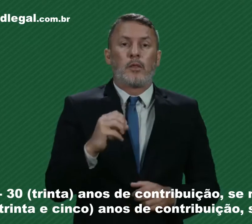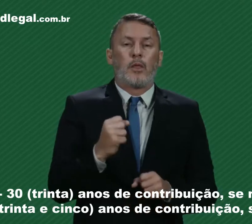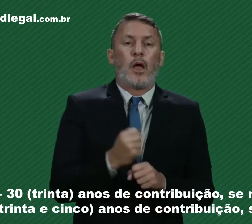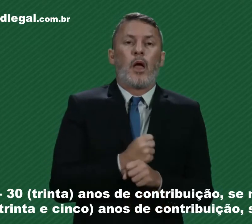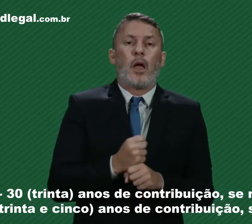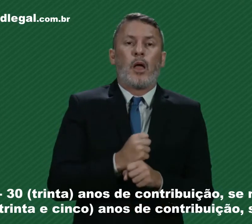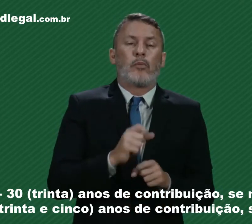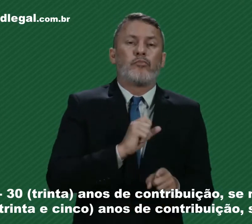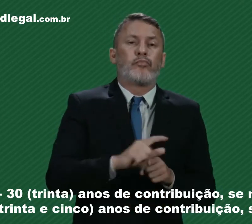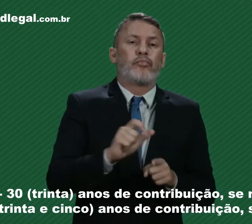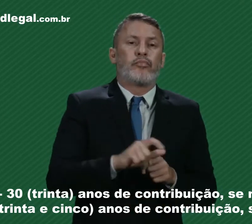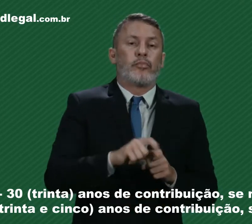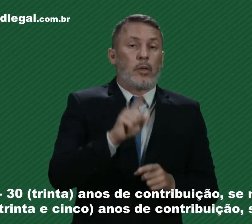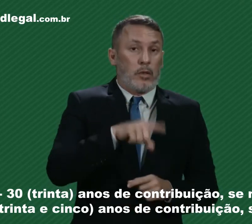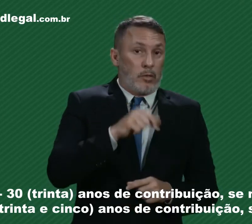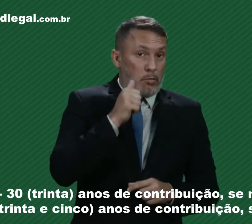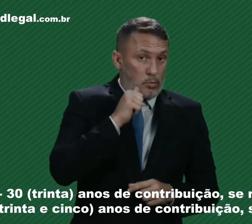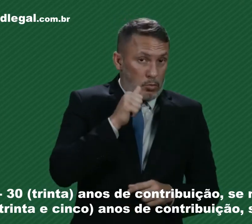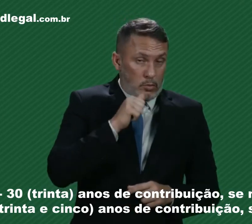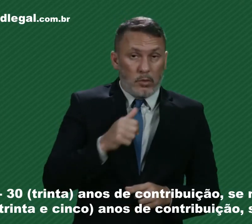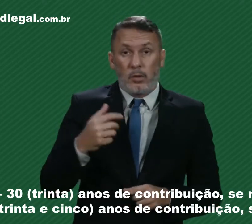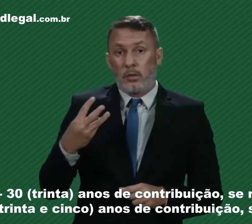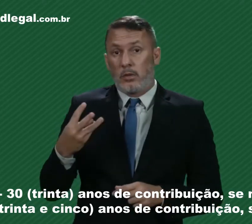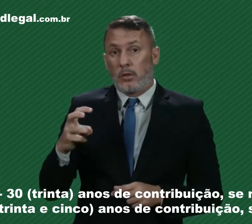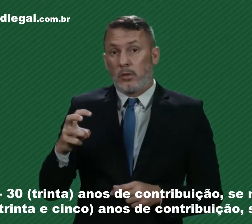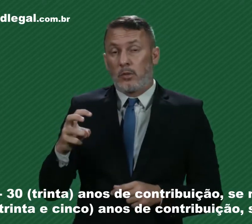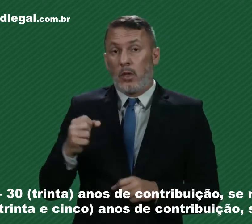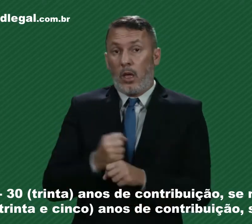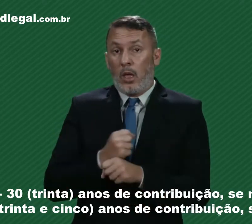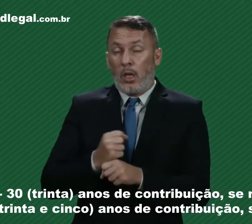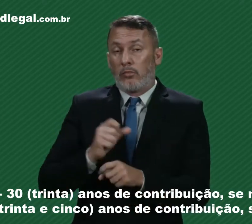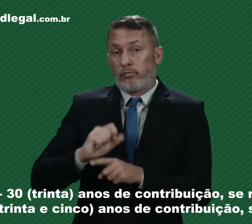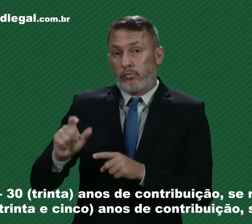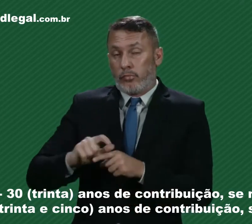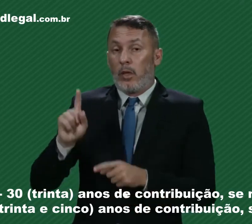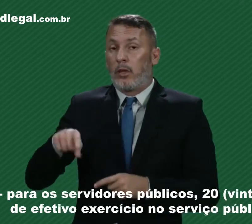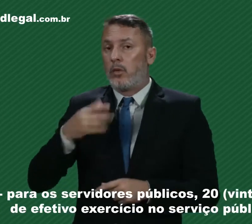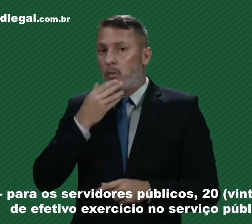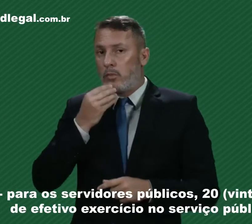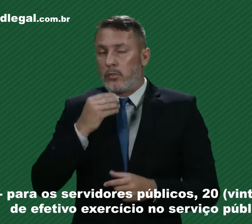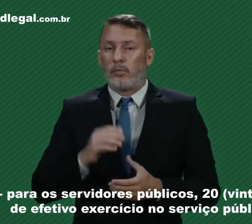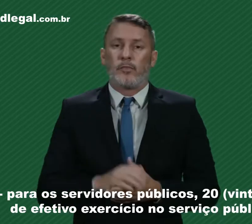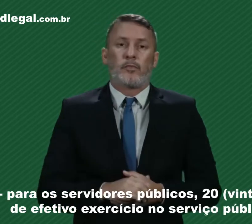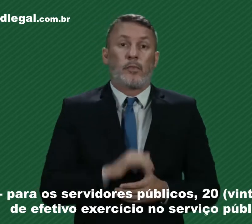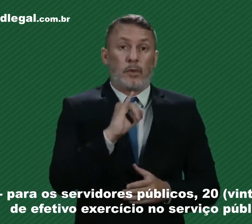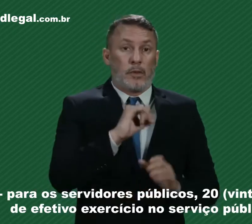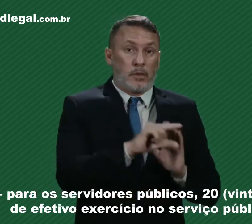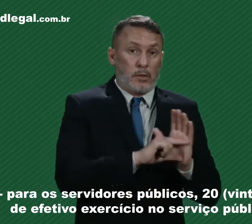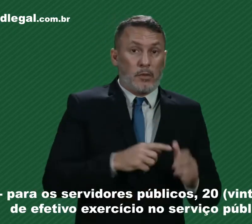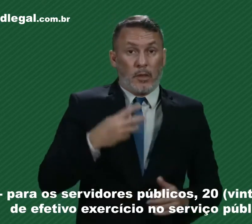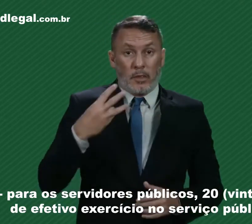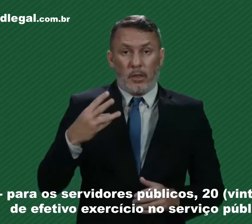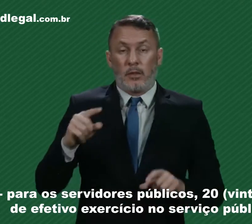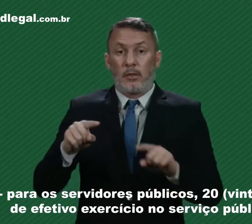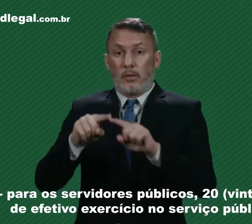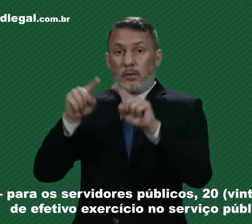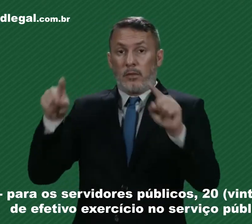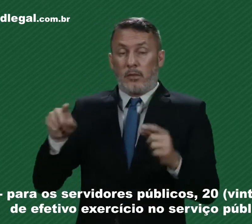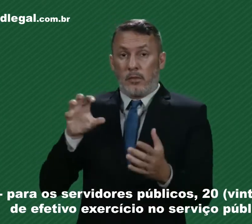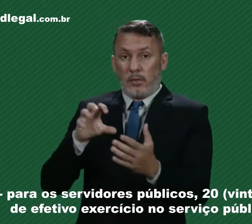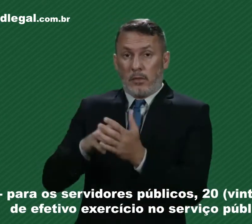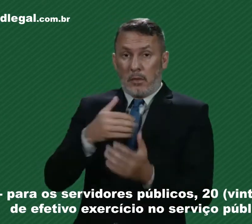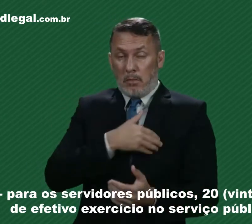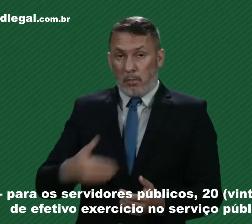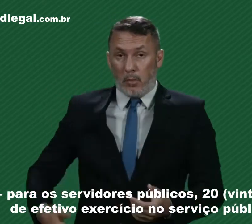anos de contribuição se mulher e 35 anos de contribuição se homem. Inciso 3. Para os servidores